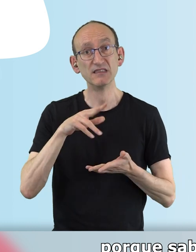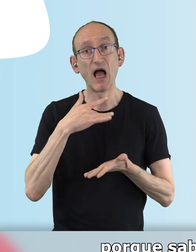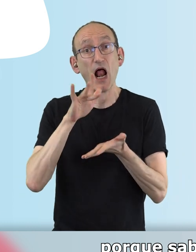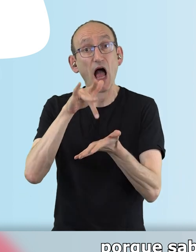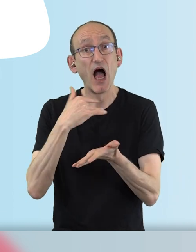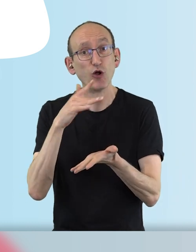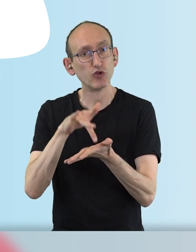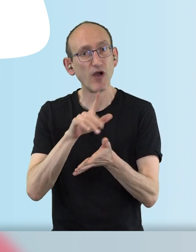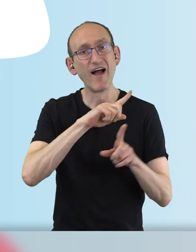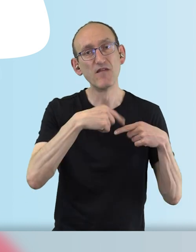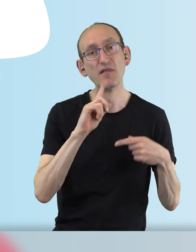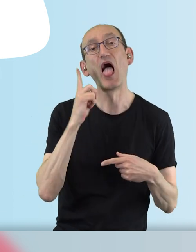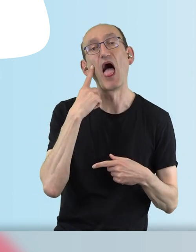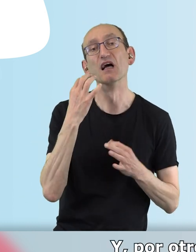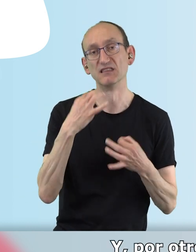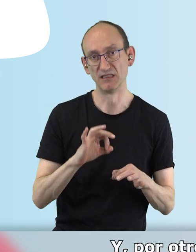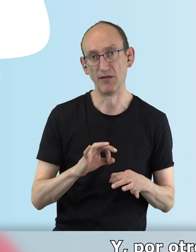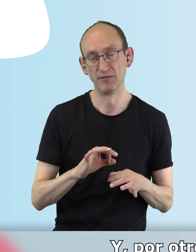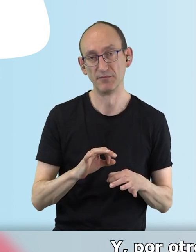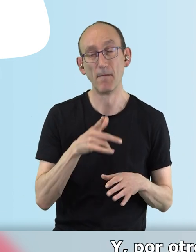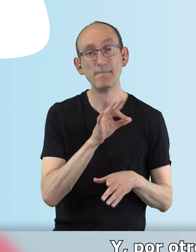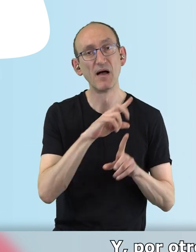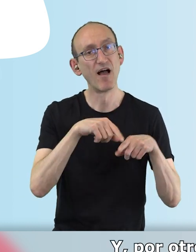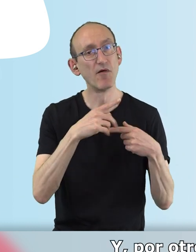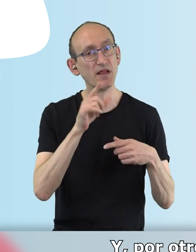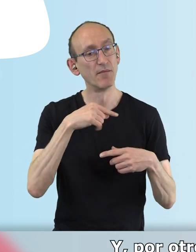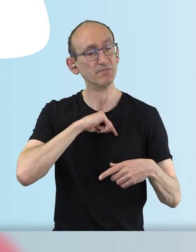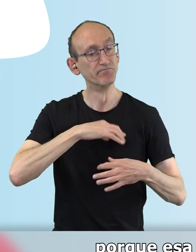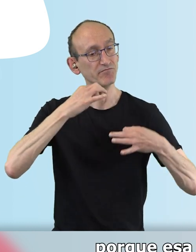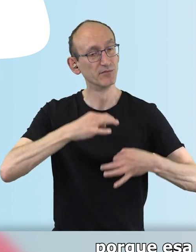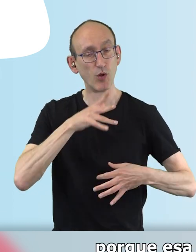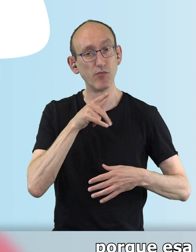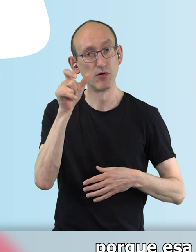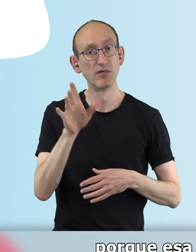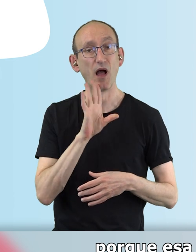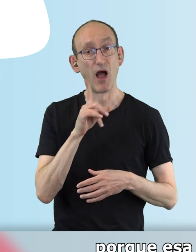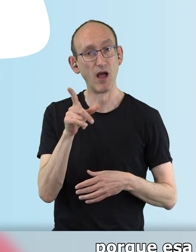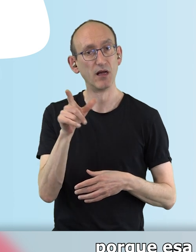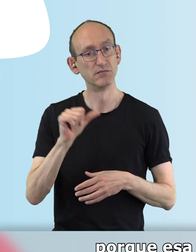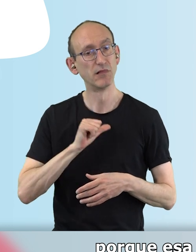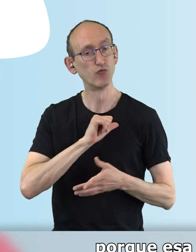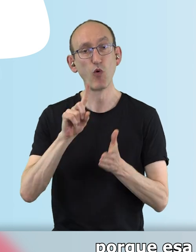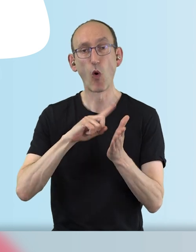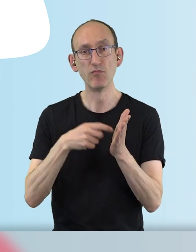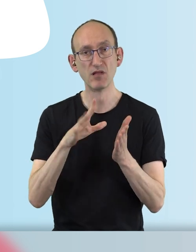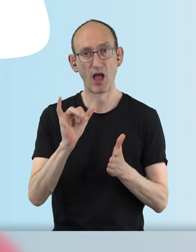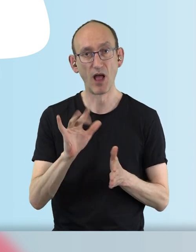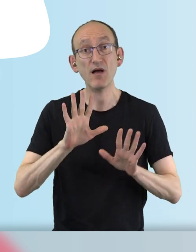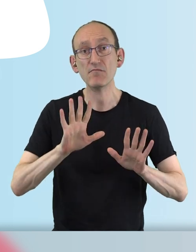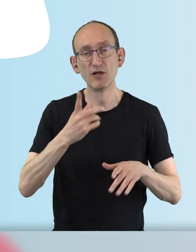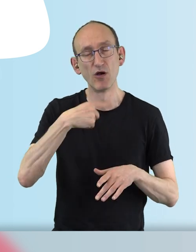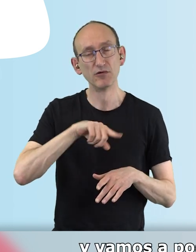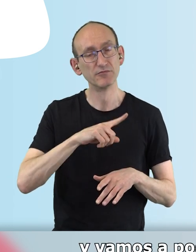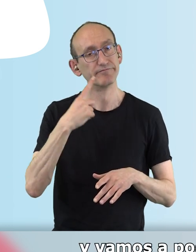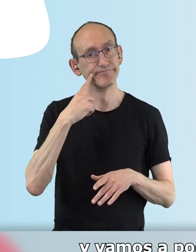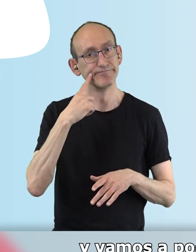pasar algo, la familia se va a enterar. Y por otro lado, pues la familia está muy segura porque pues, esa persona tiene autonomía completa, pero nosotros